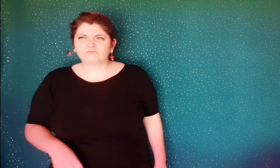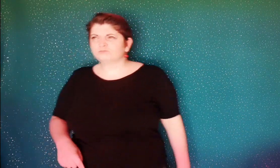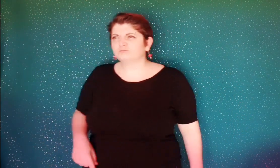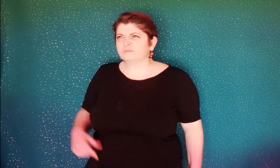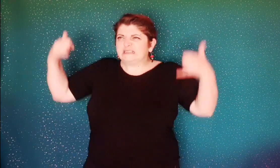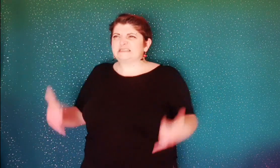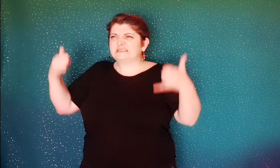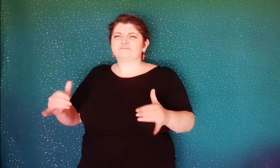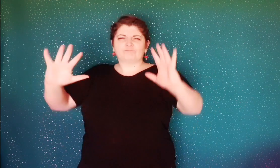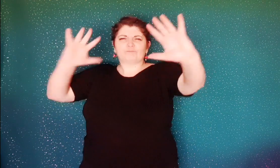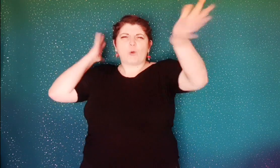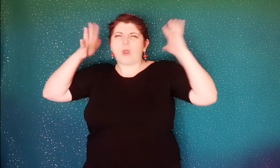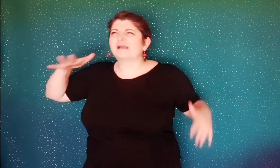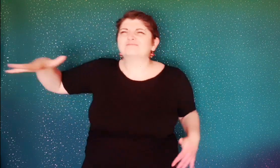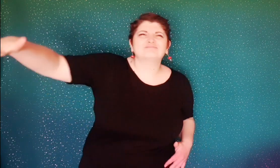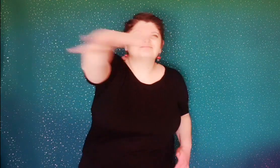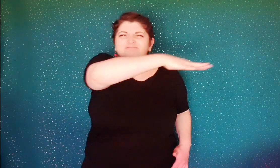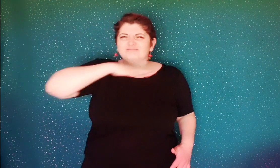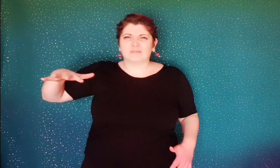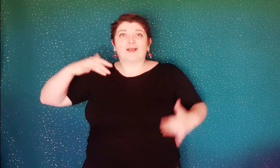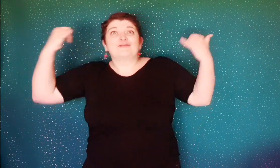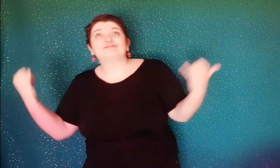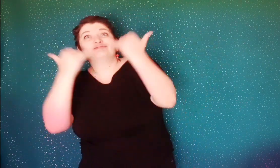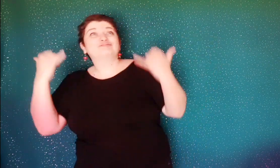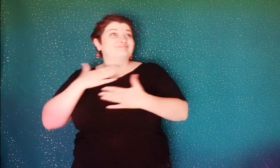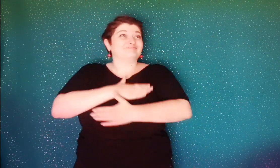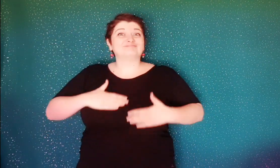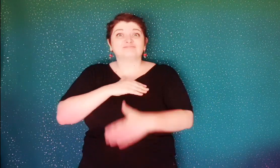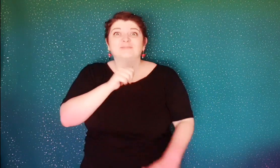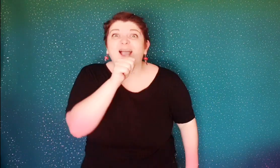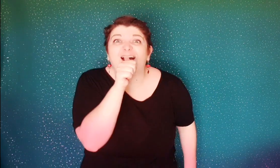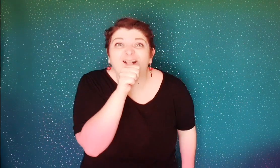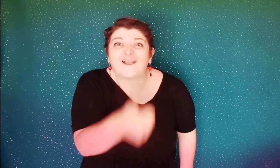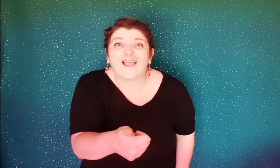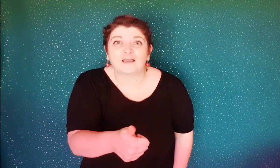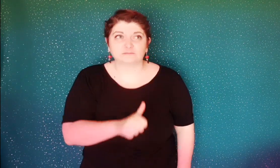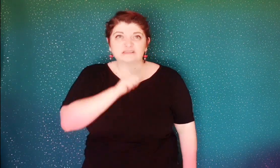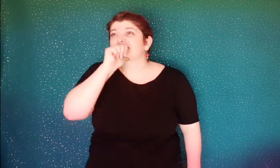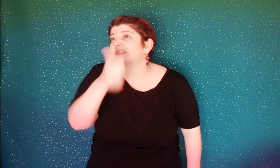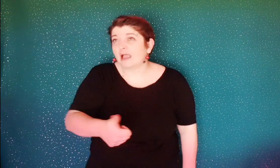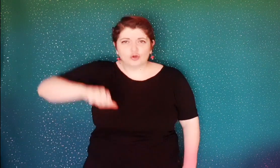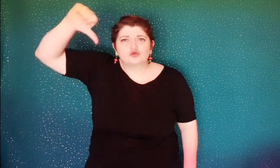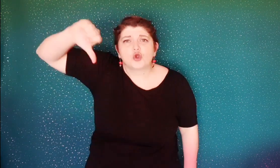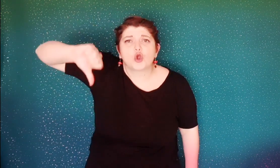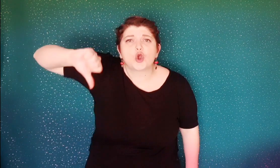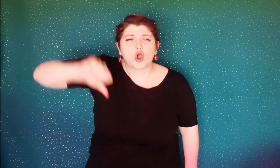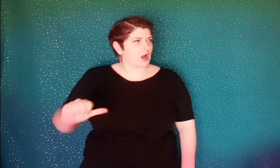Mais Pompon ours ne l'écoute pas. Il a décidé de quitter cette forêt super nulle où il n'y a jamais